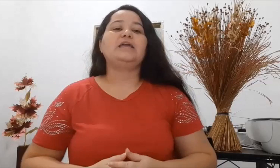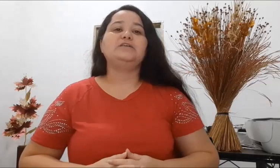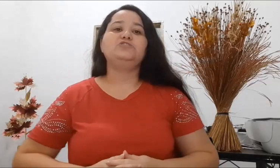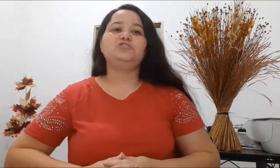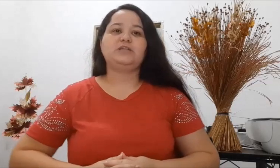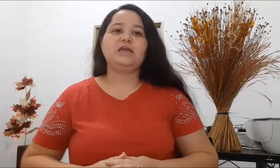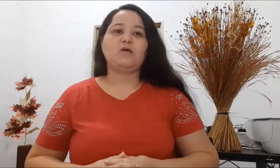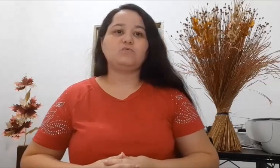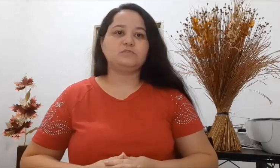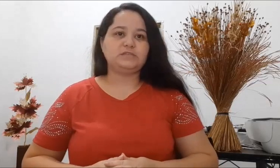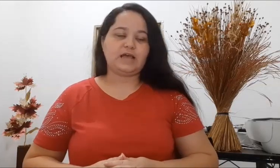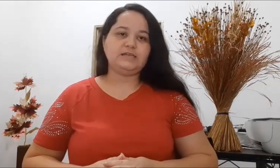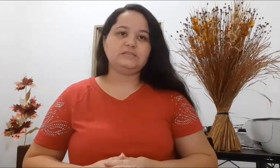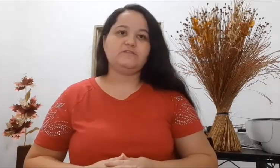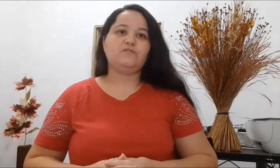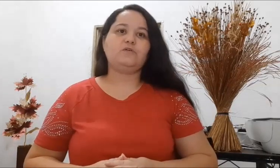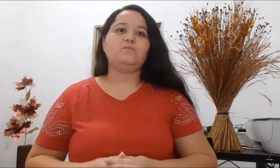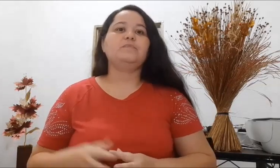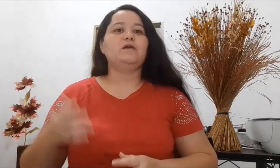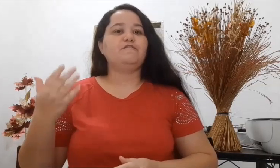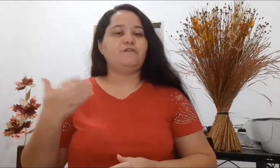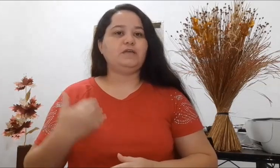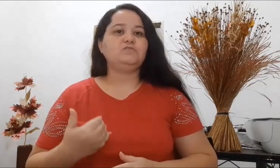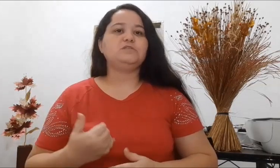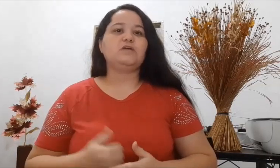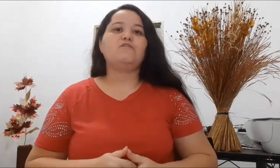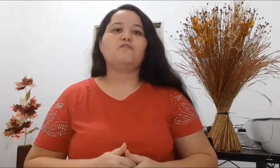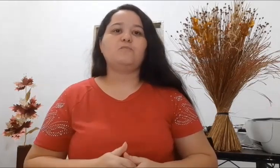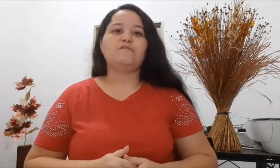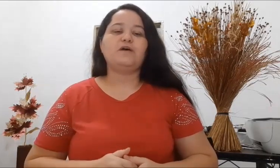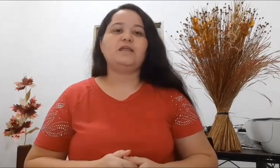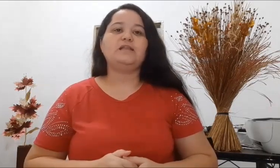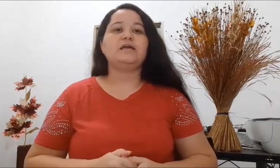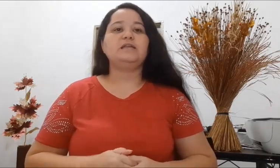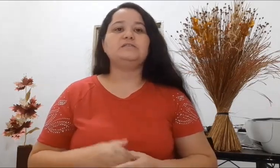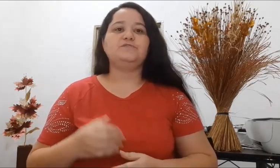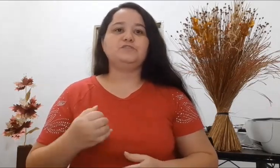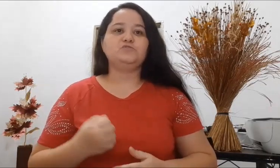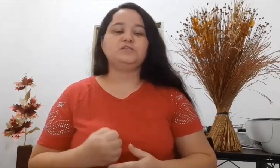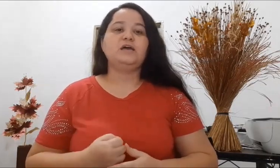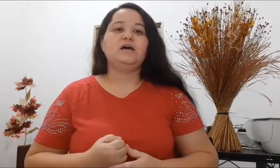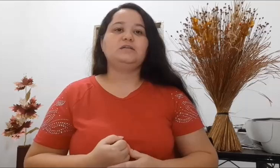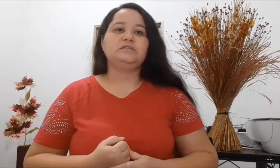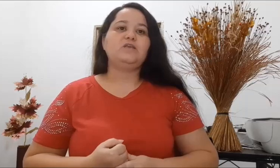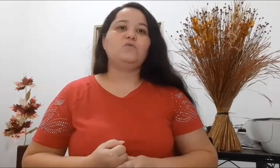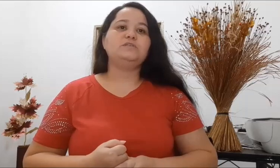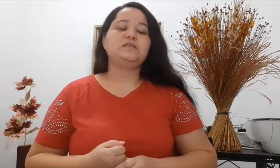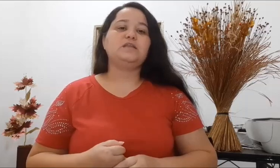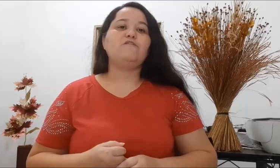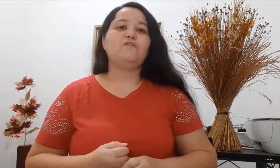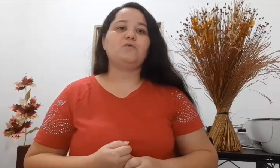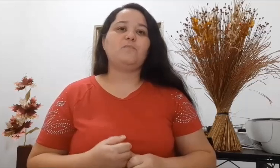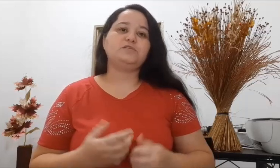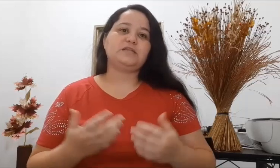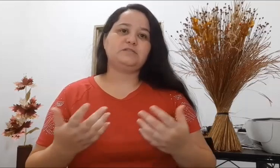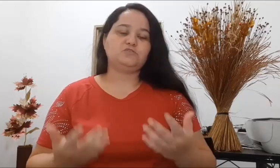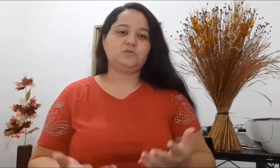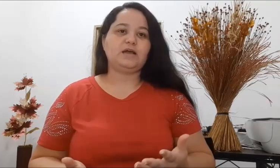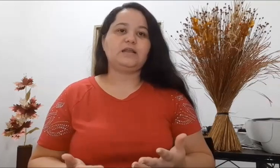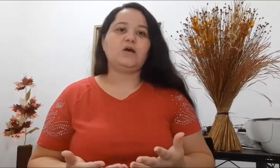a gente tem alguns sinais que foram feitos, né, conforme eu falei naqueles vídeos anteriores que não foram postados no canal